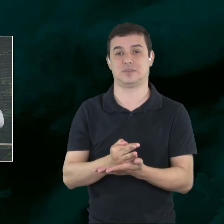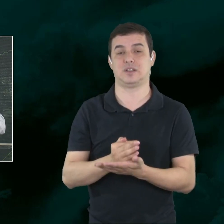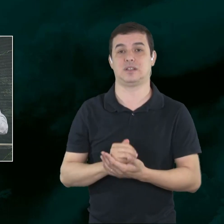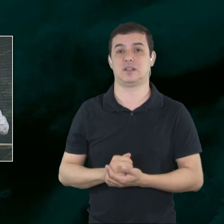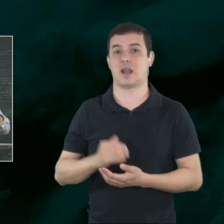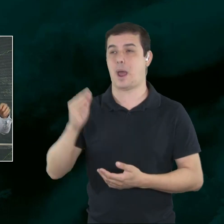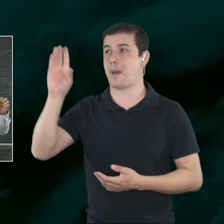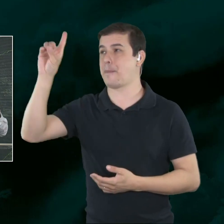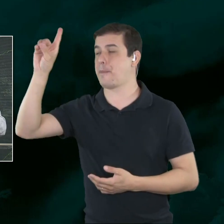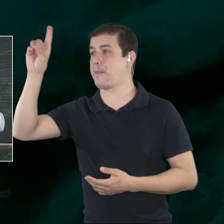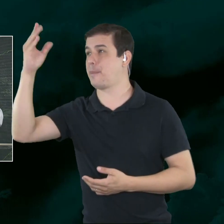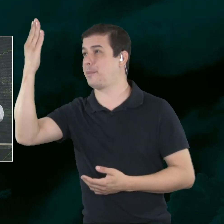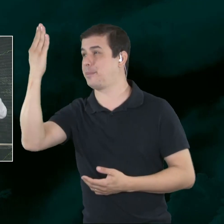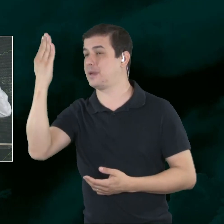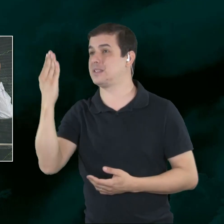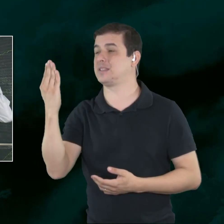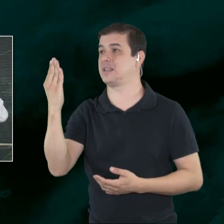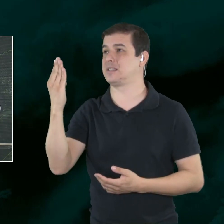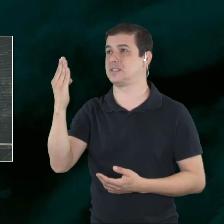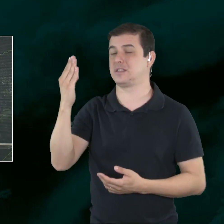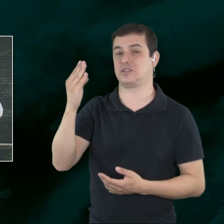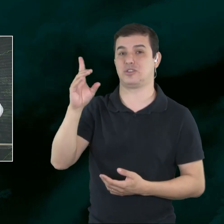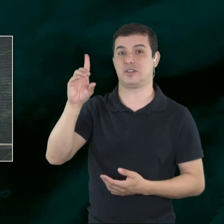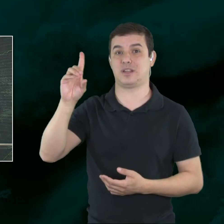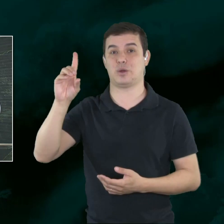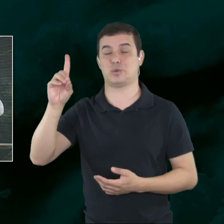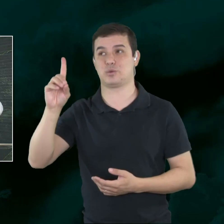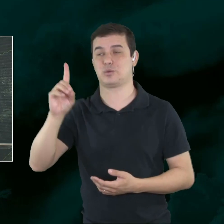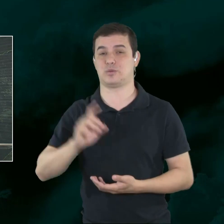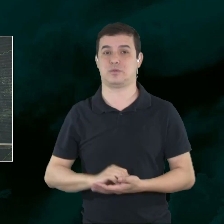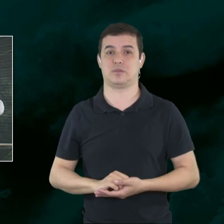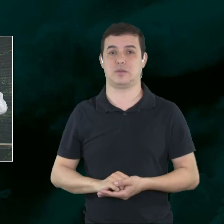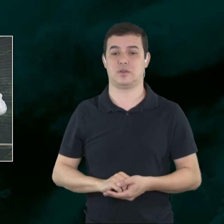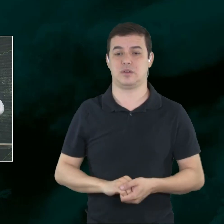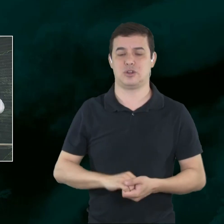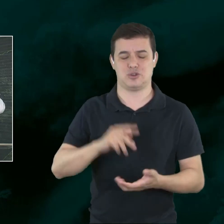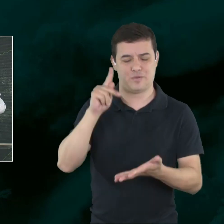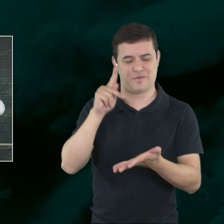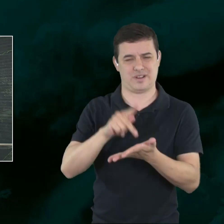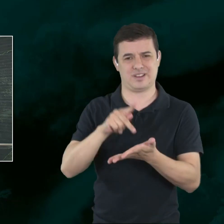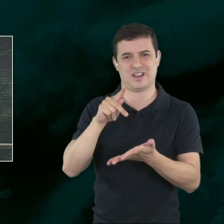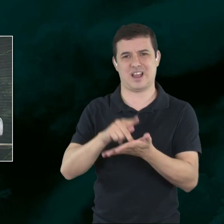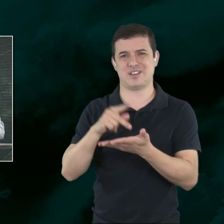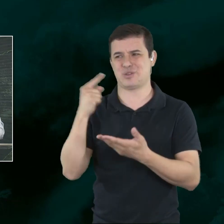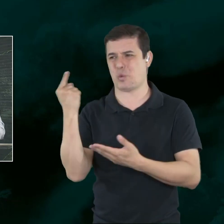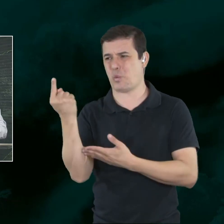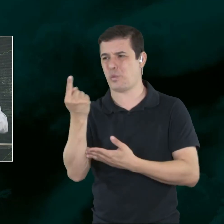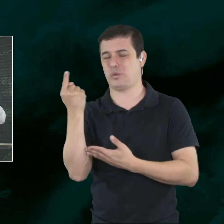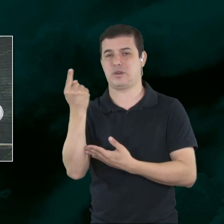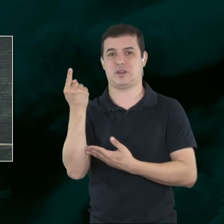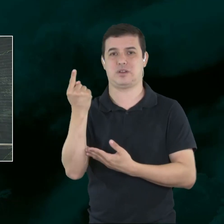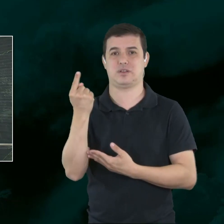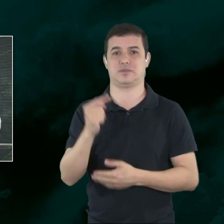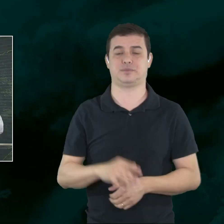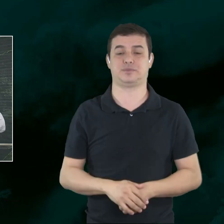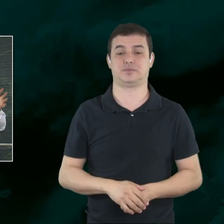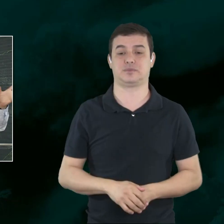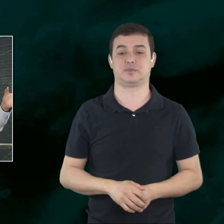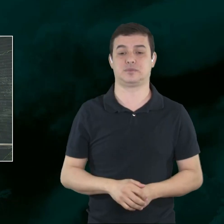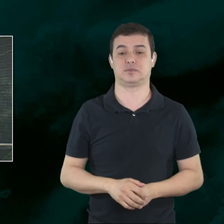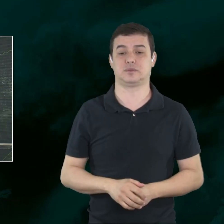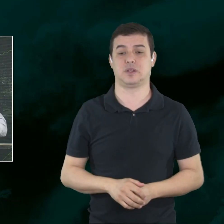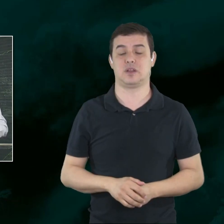Deus, nós temos acesso à única realidade permanente, concreta e fundamental, que é a única